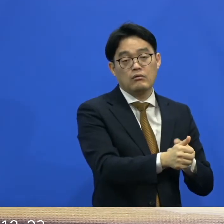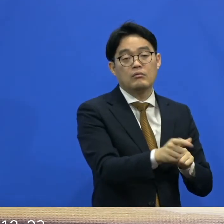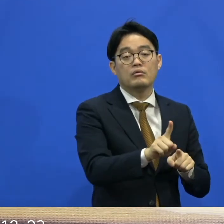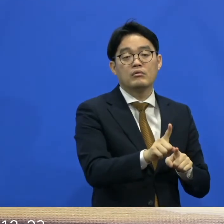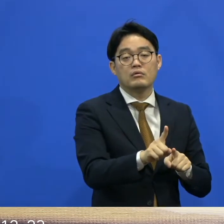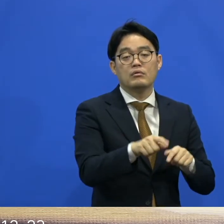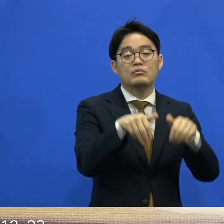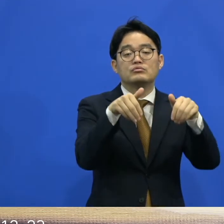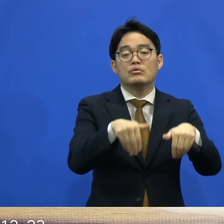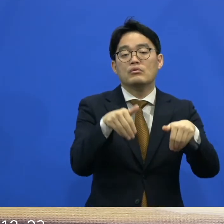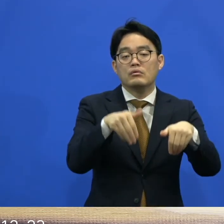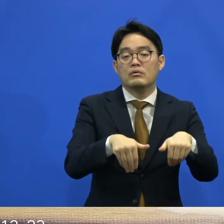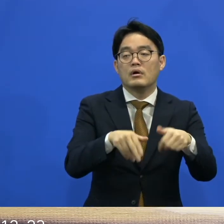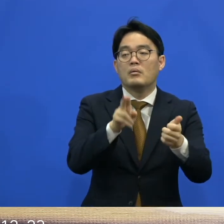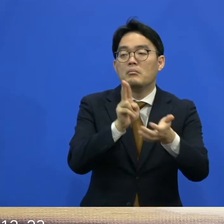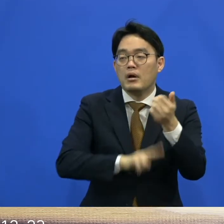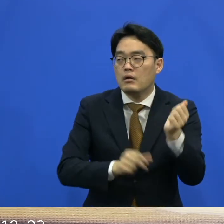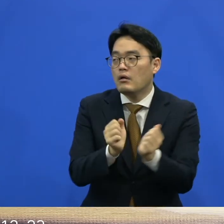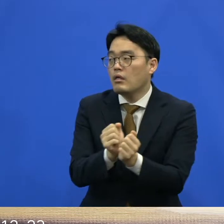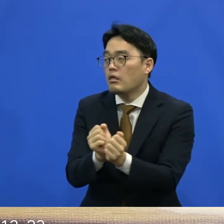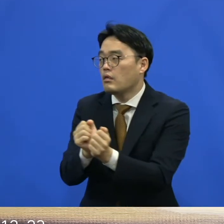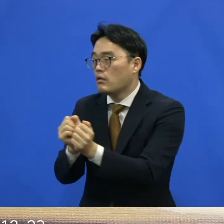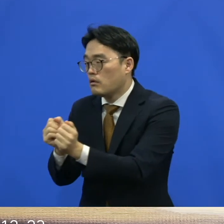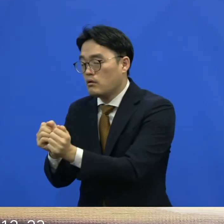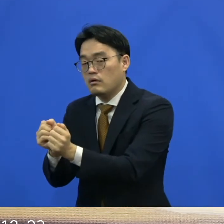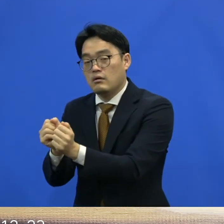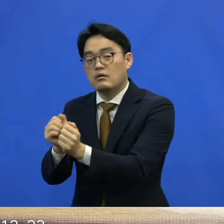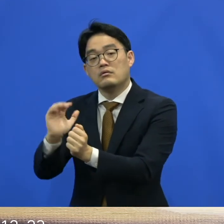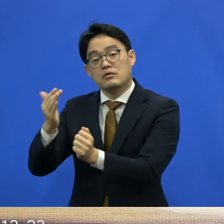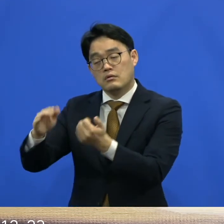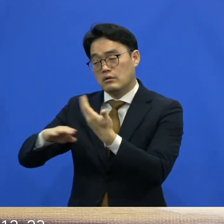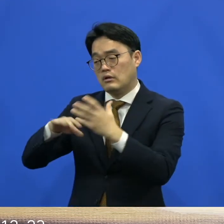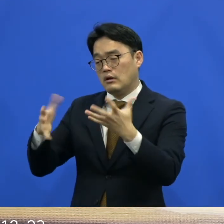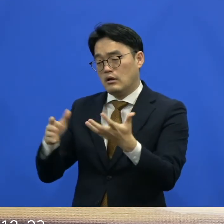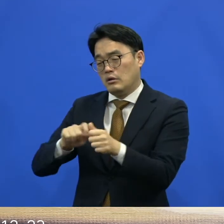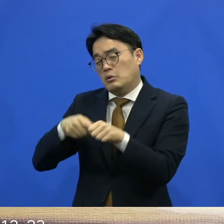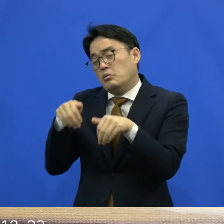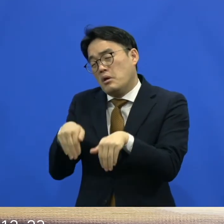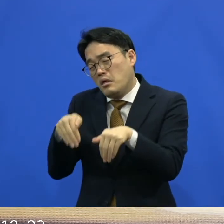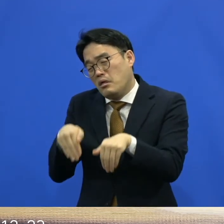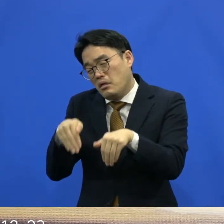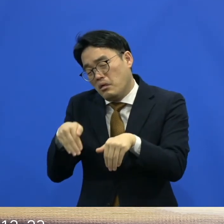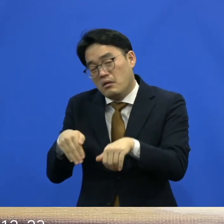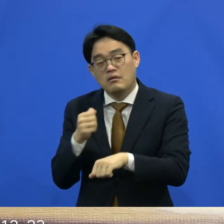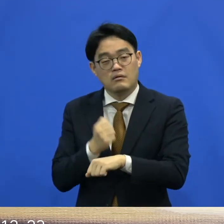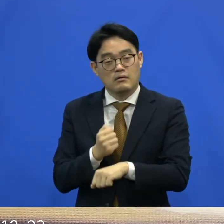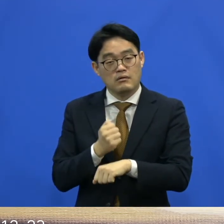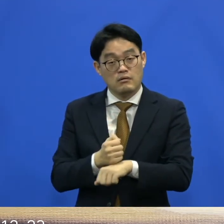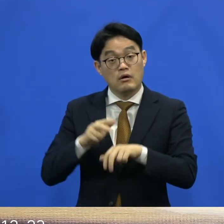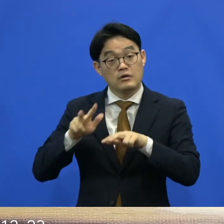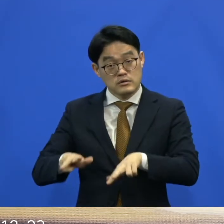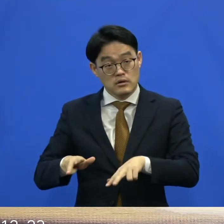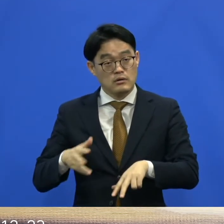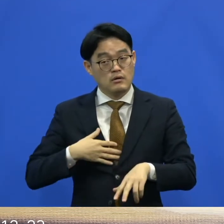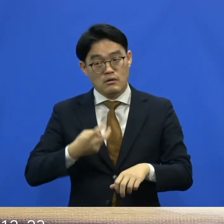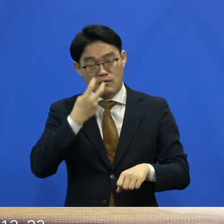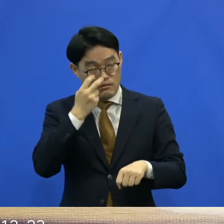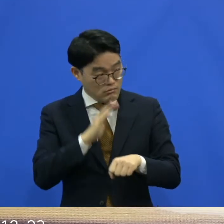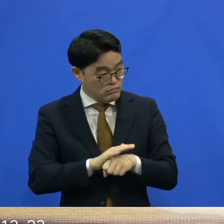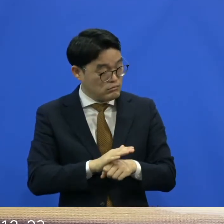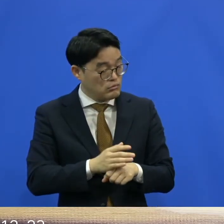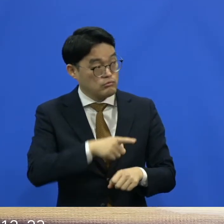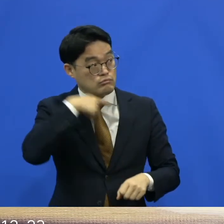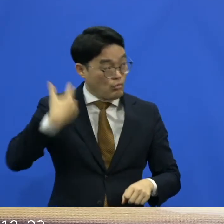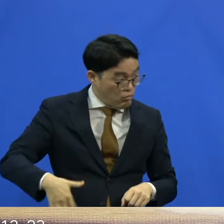인신매매범에 팔려간 거나 마찬가지. 이국으로 팔려간 노예로 전락합니다. 이제는 성폭행범으로 감옥에